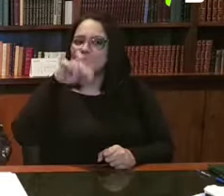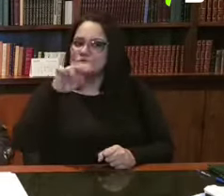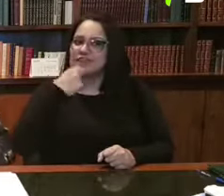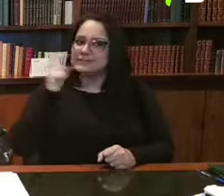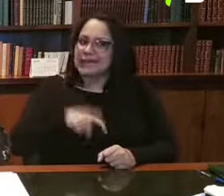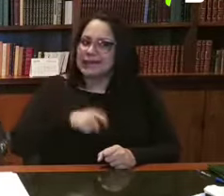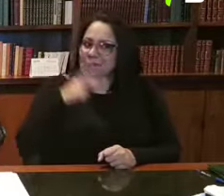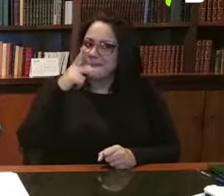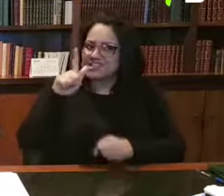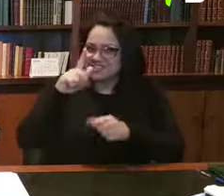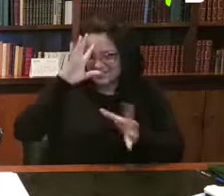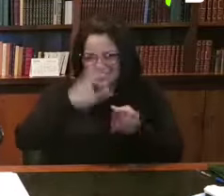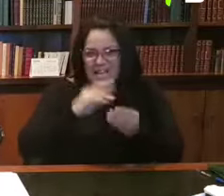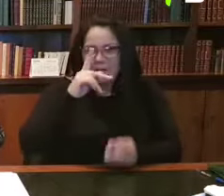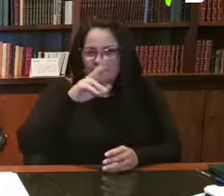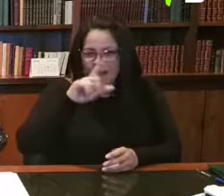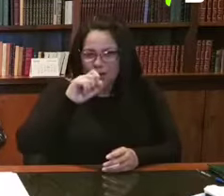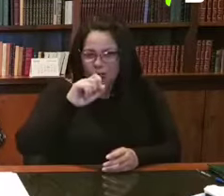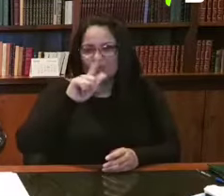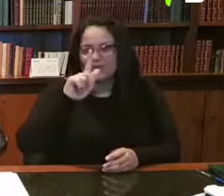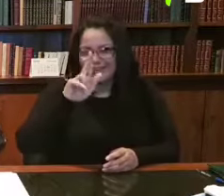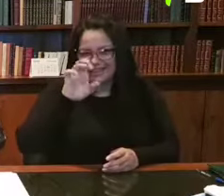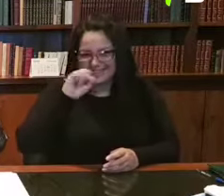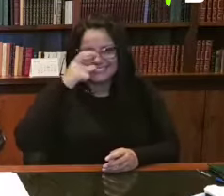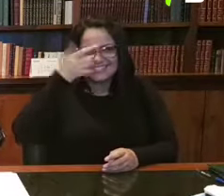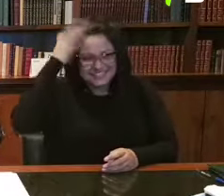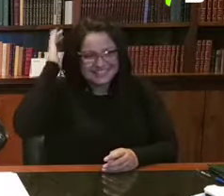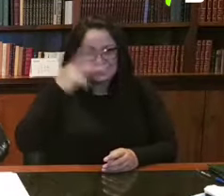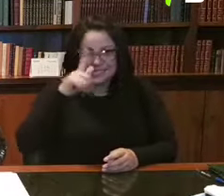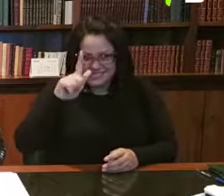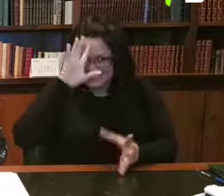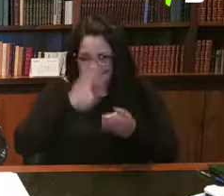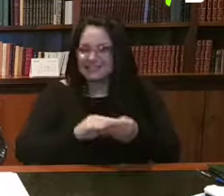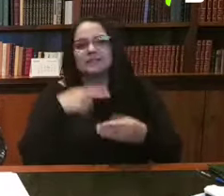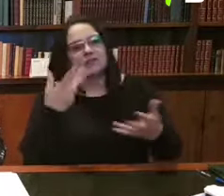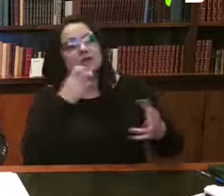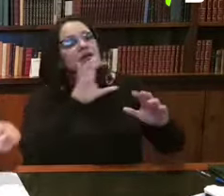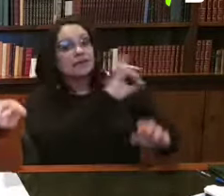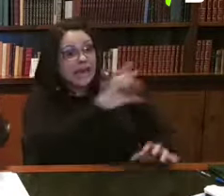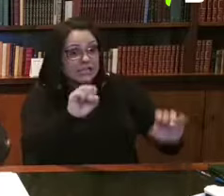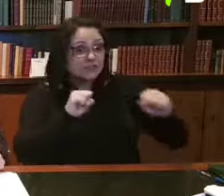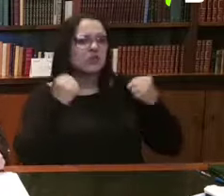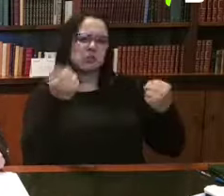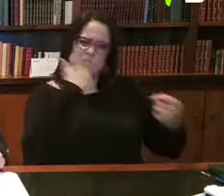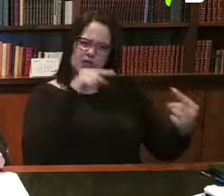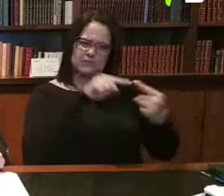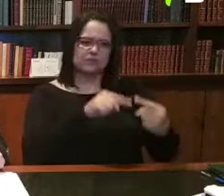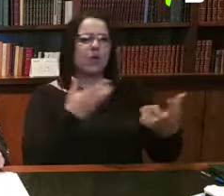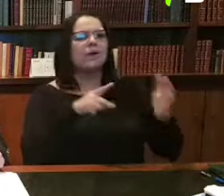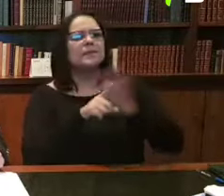botar o presente então é sinal que cada uma vez pode atingir o seu objetivo